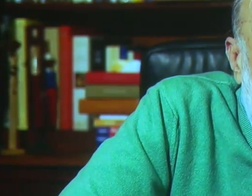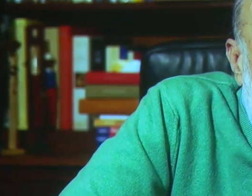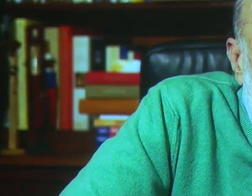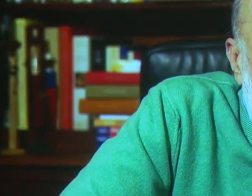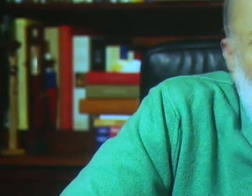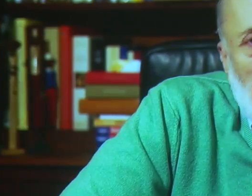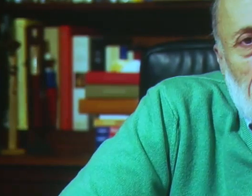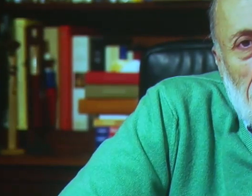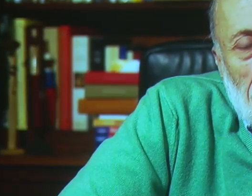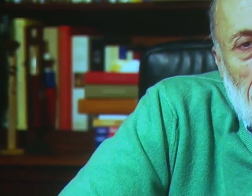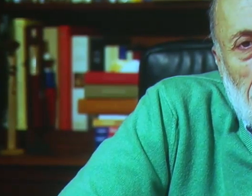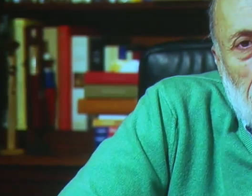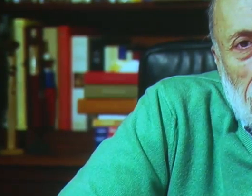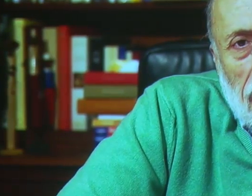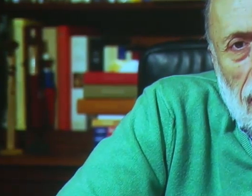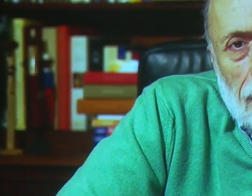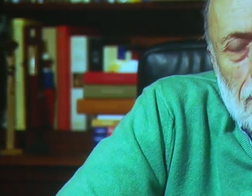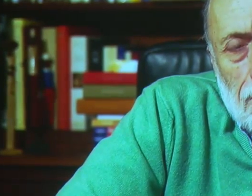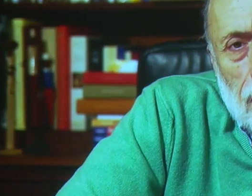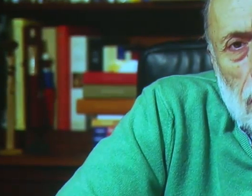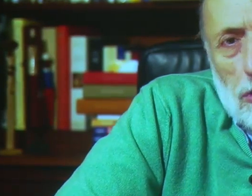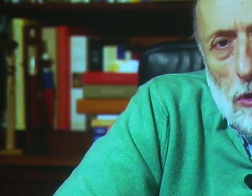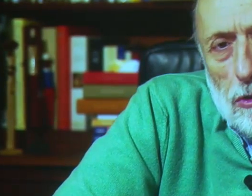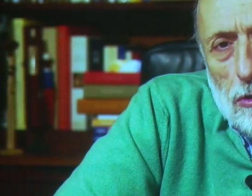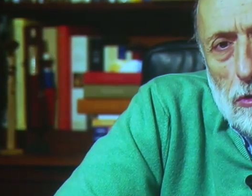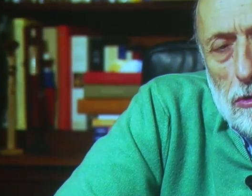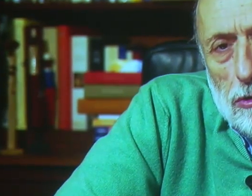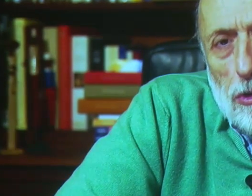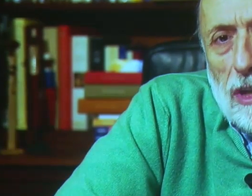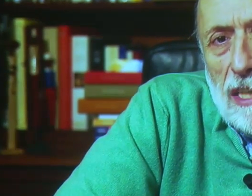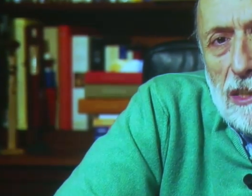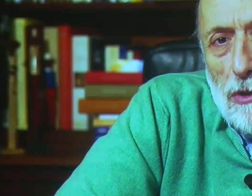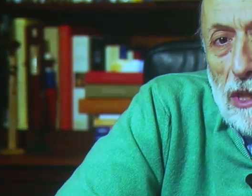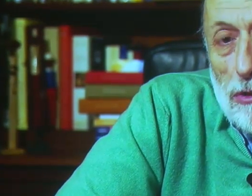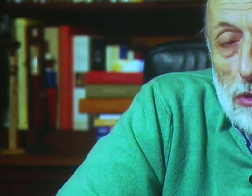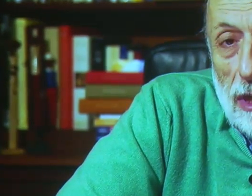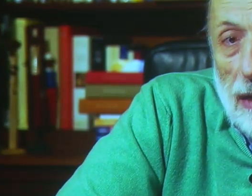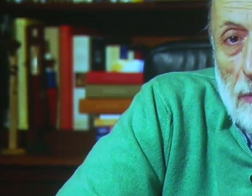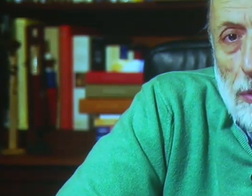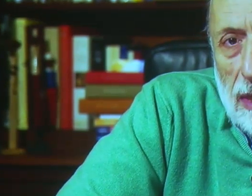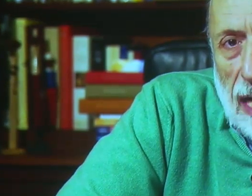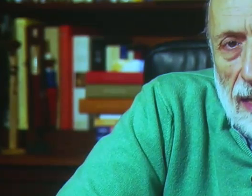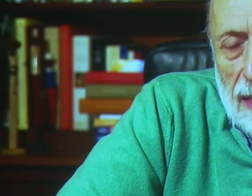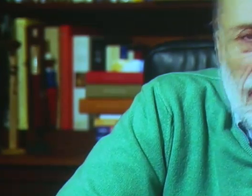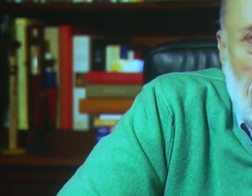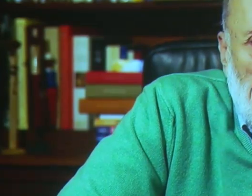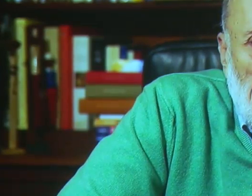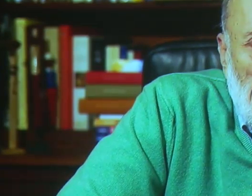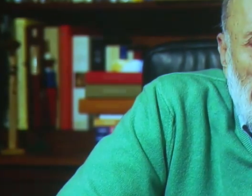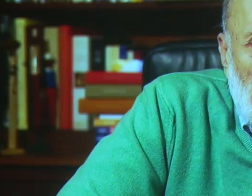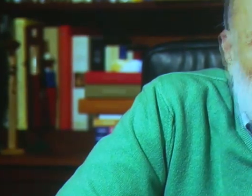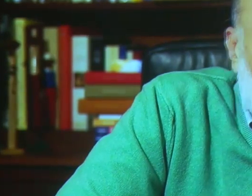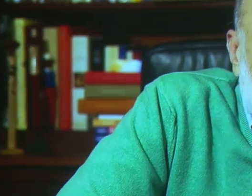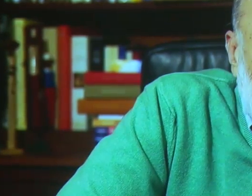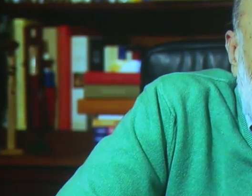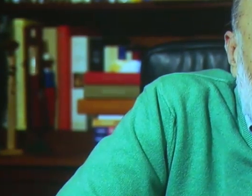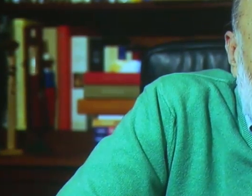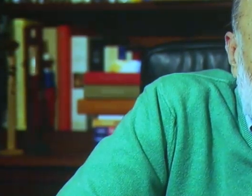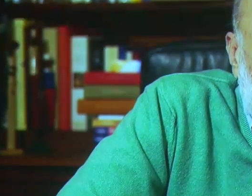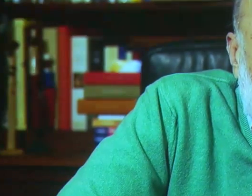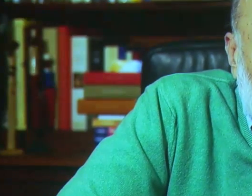dobbiamo sentire perché non solo sorregge un'industria importante ma